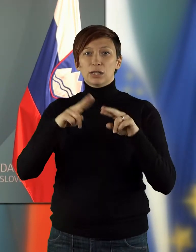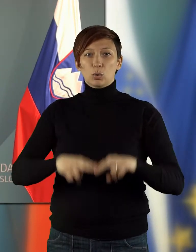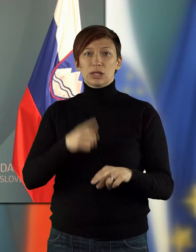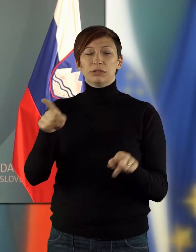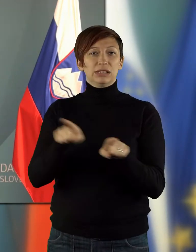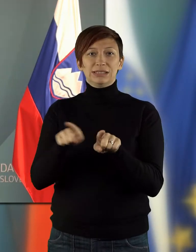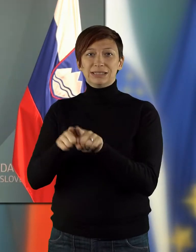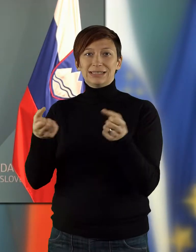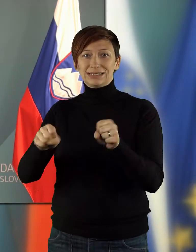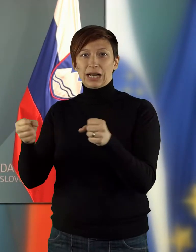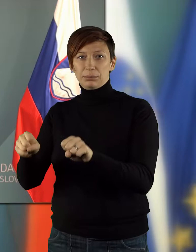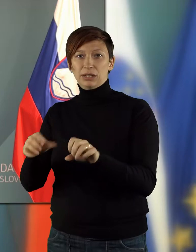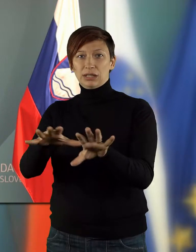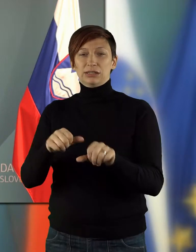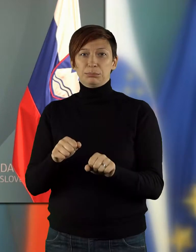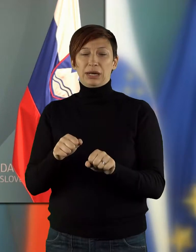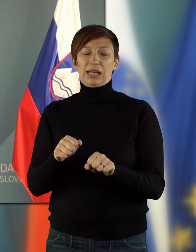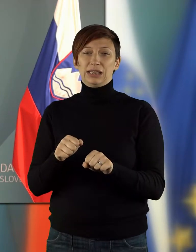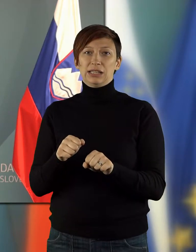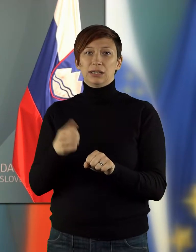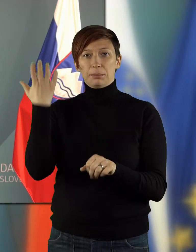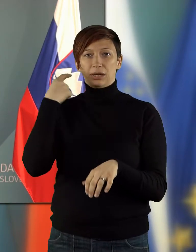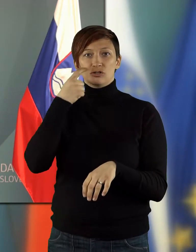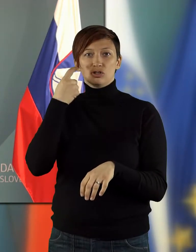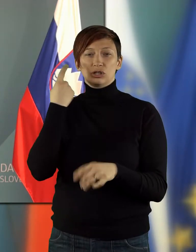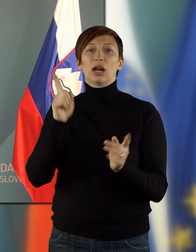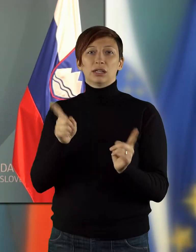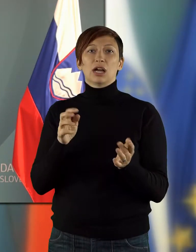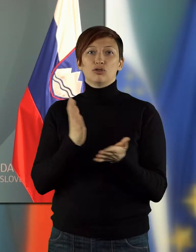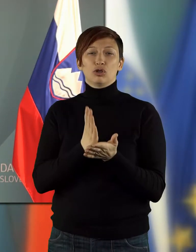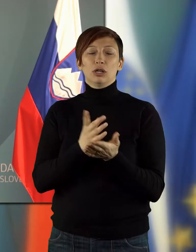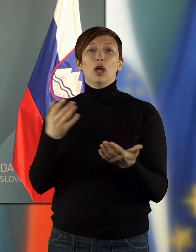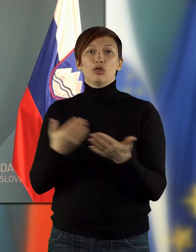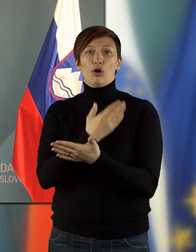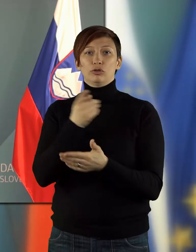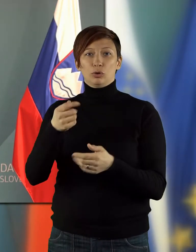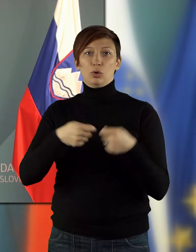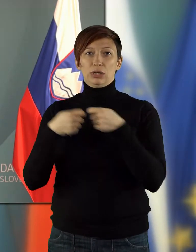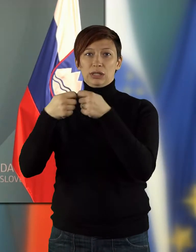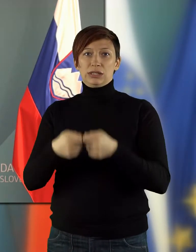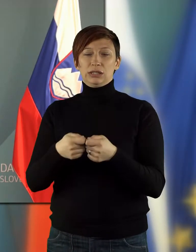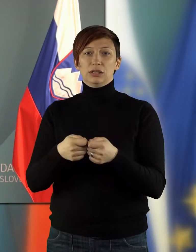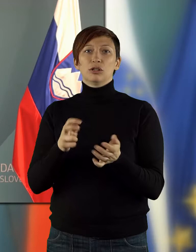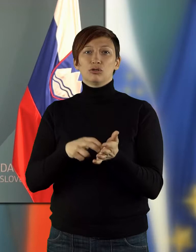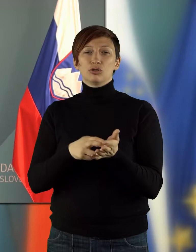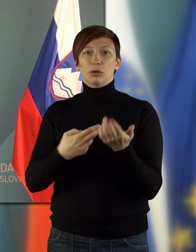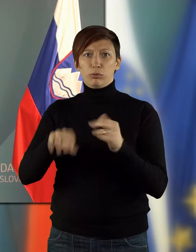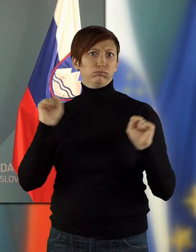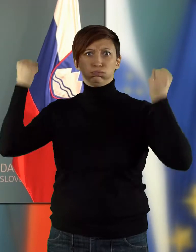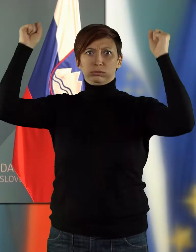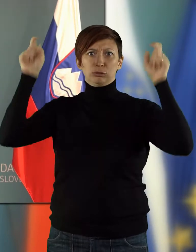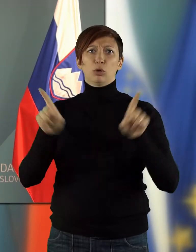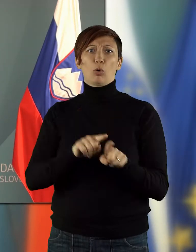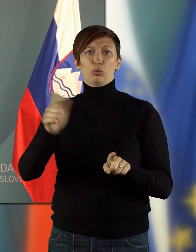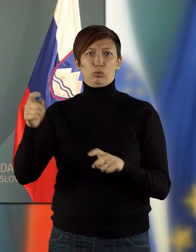a ste ostali pri tistih istih sklepih, sprejetih prejšnji četrtek ali je karkoli že drugače, ker to sindikate še